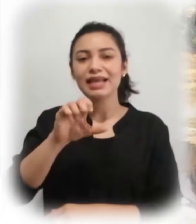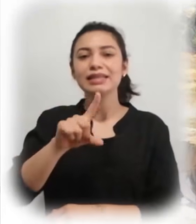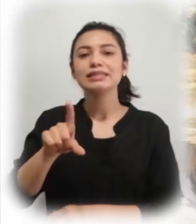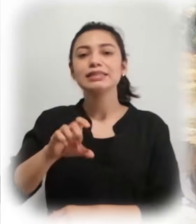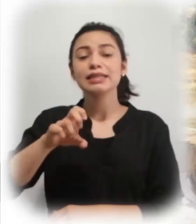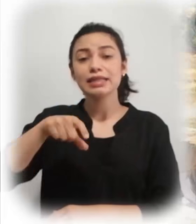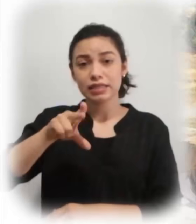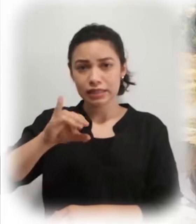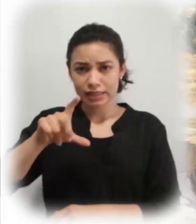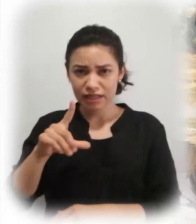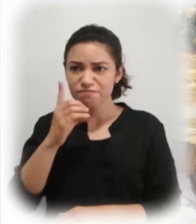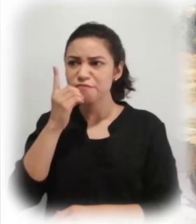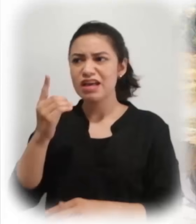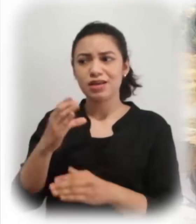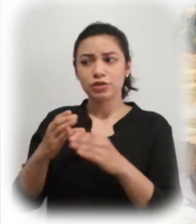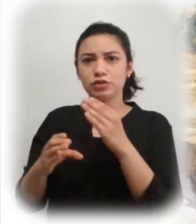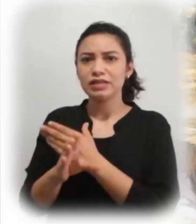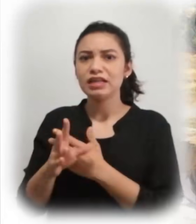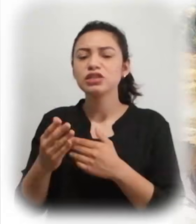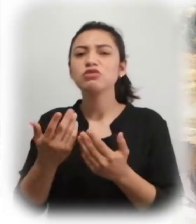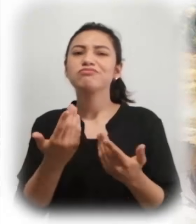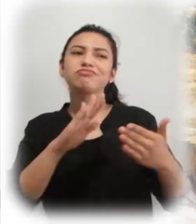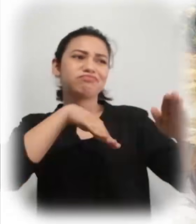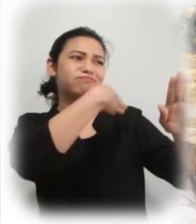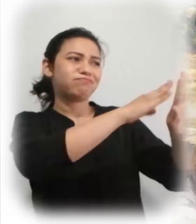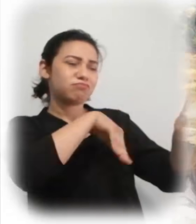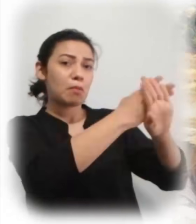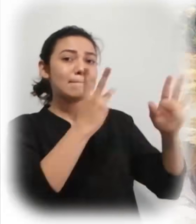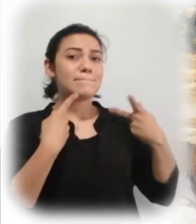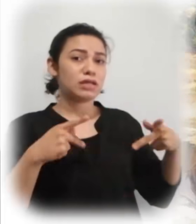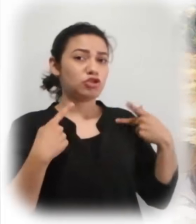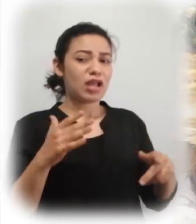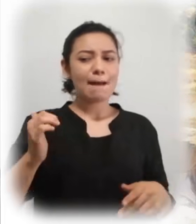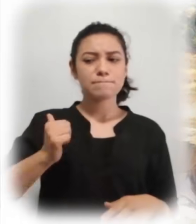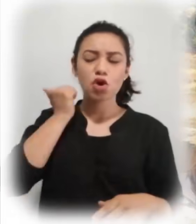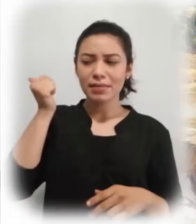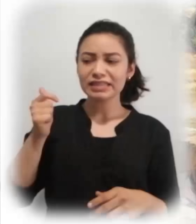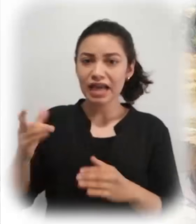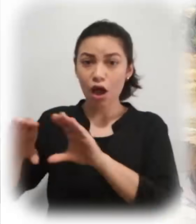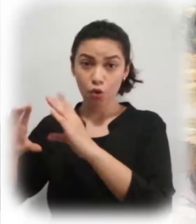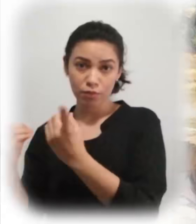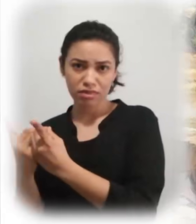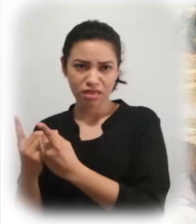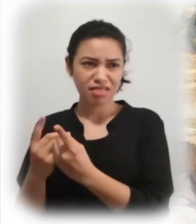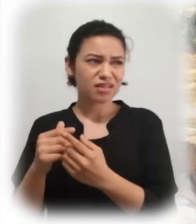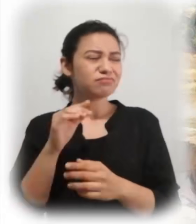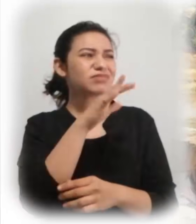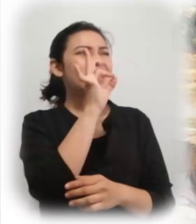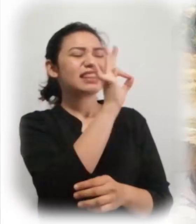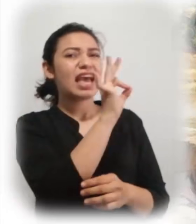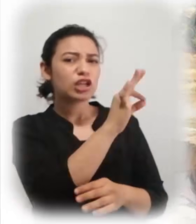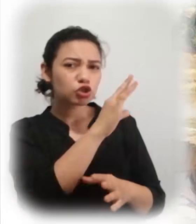aprovechan de ella. Los acusa de injusticias y corrupción. Son doblemente culpables,